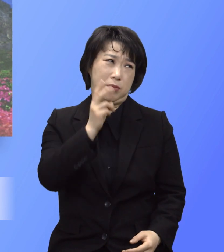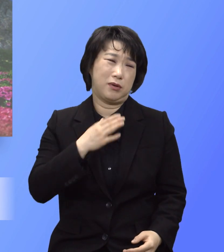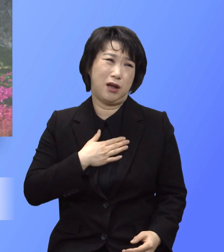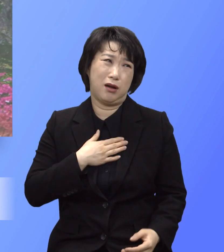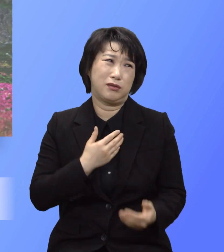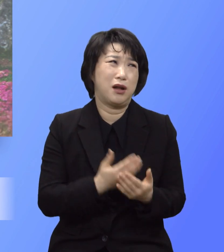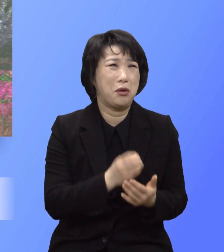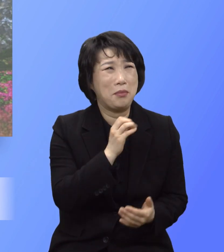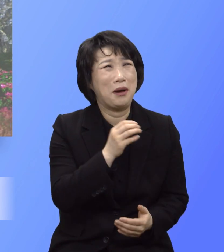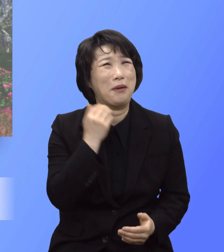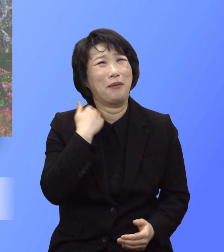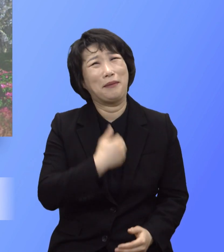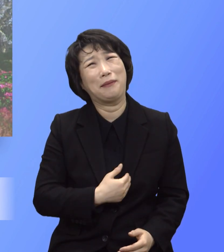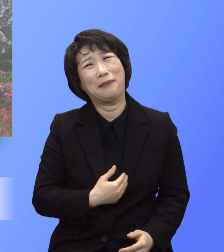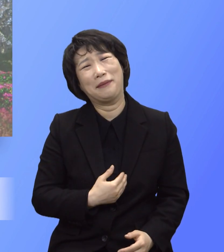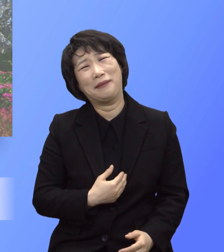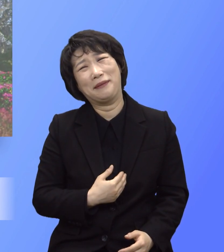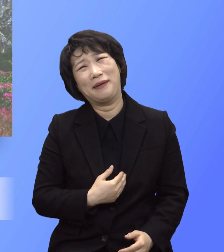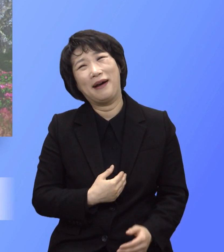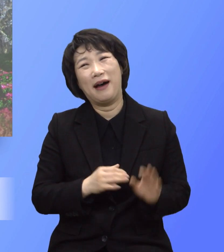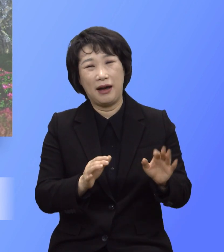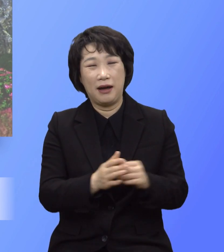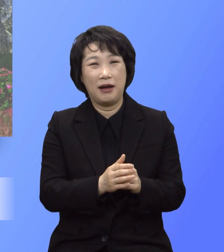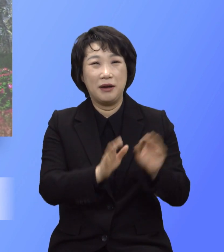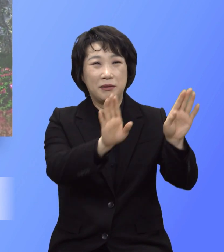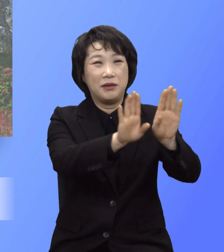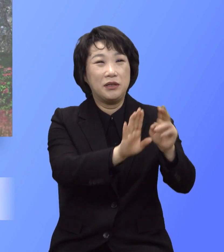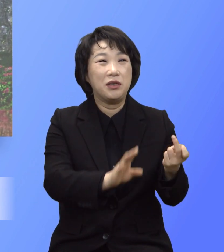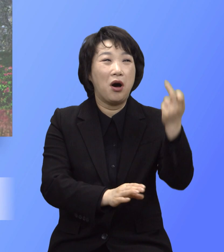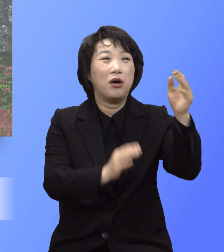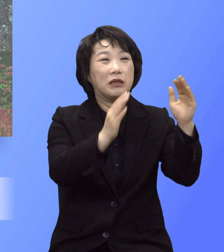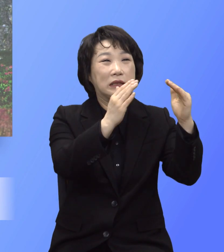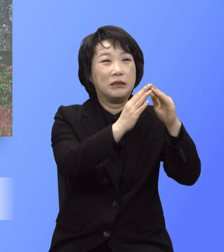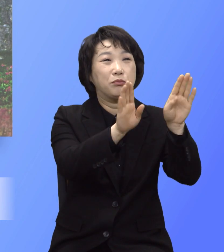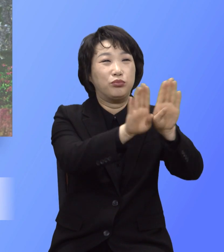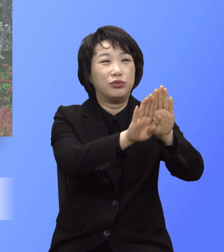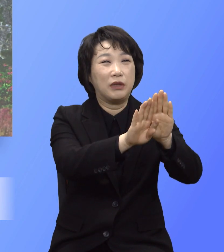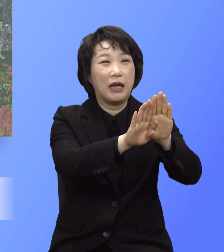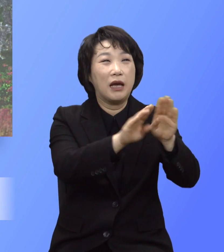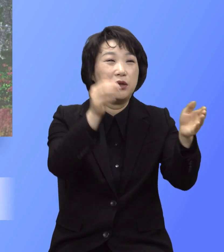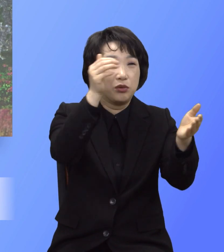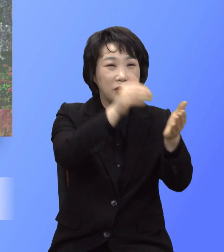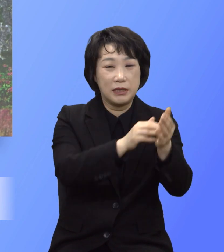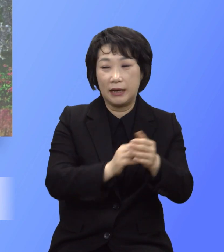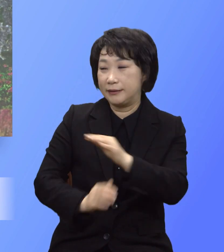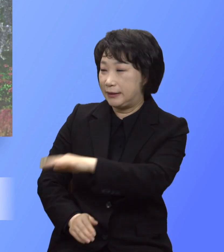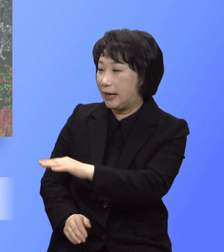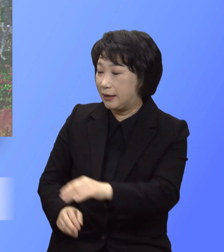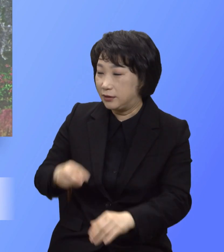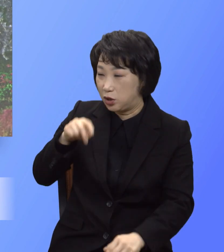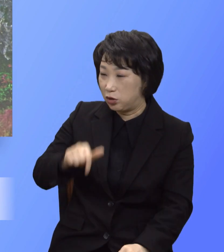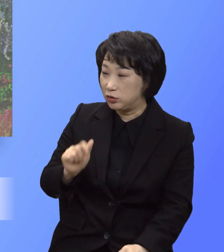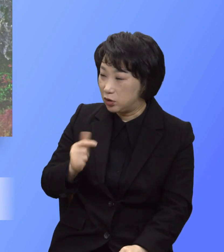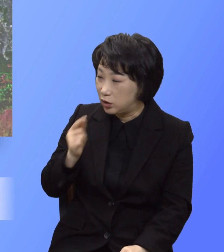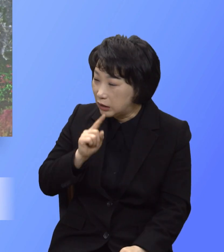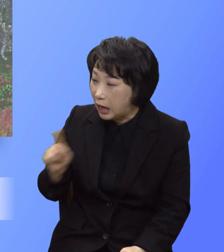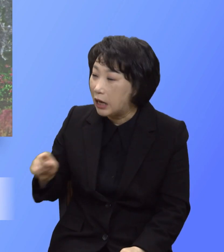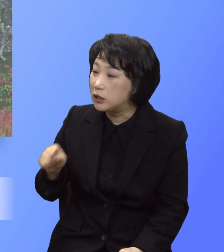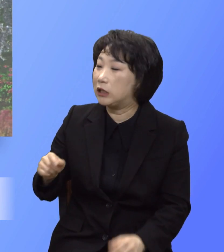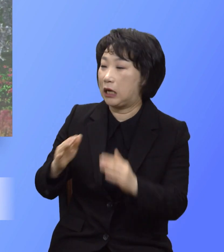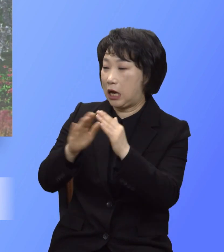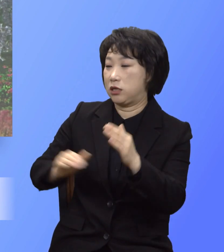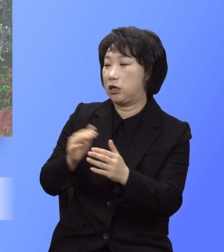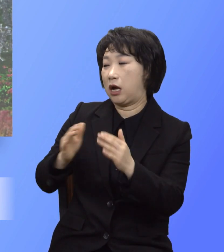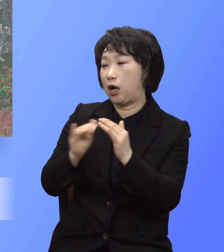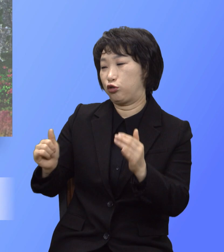뭐지? 문 앞에 딱 가서 야 석전아 너 집은 식구도